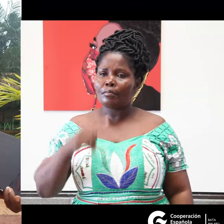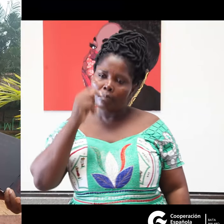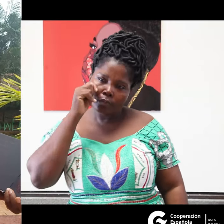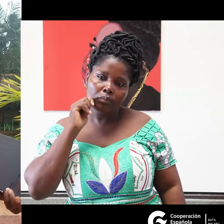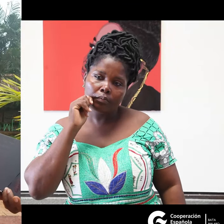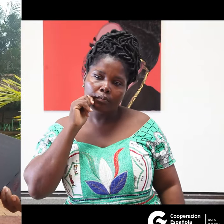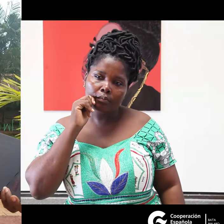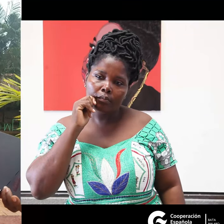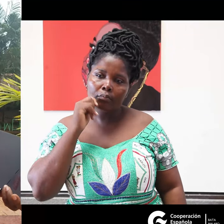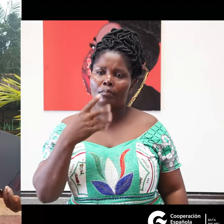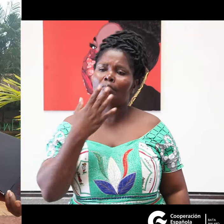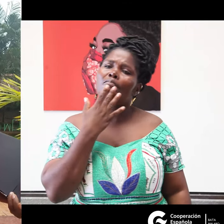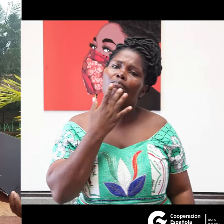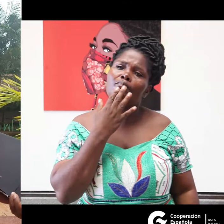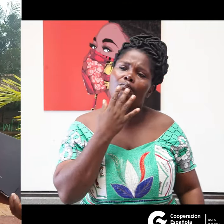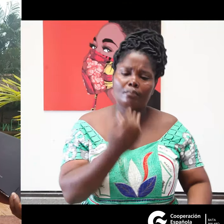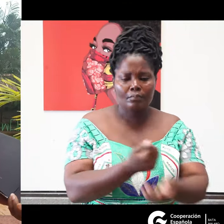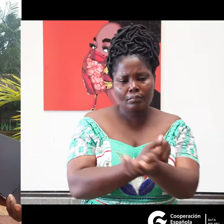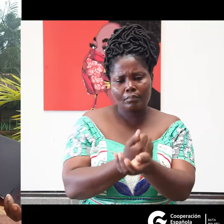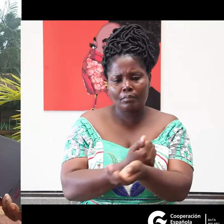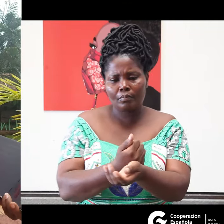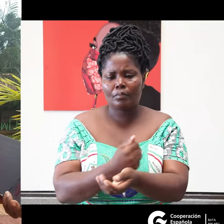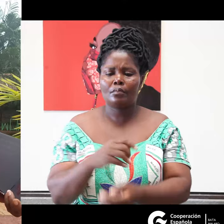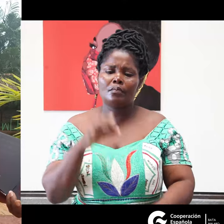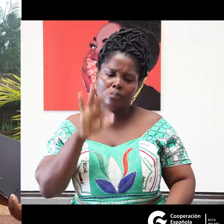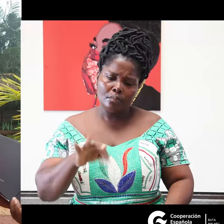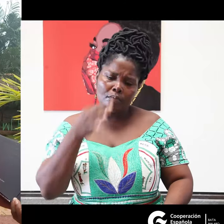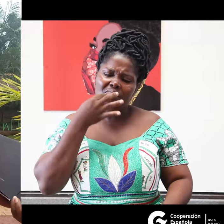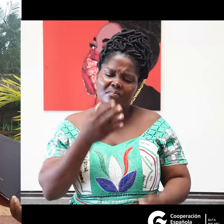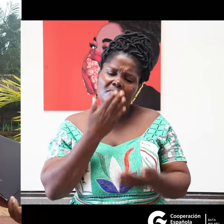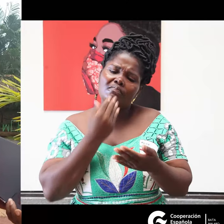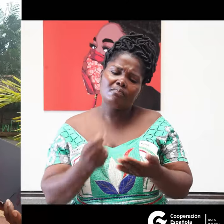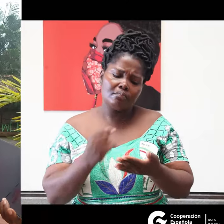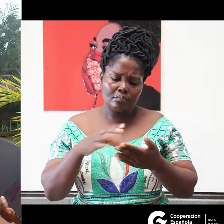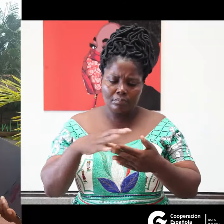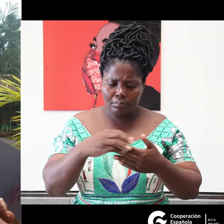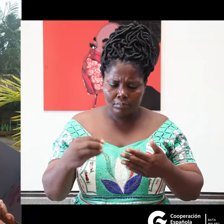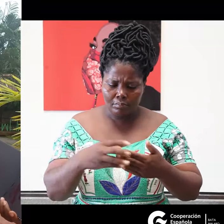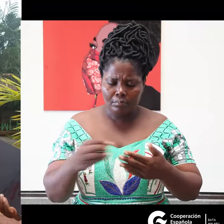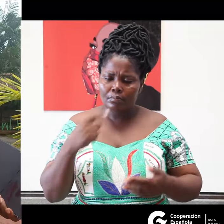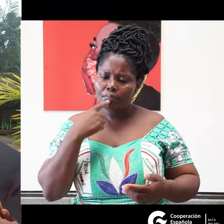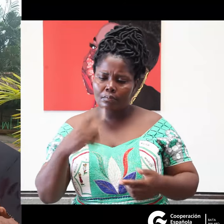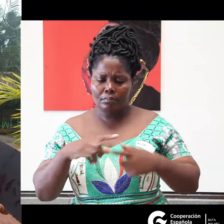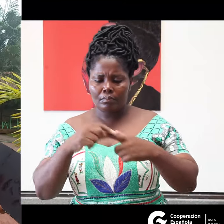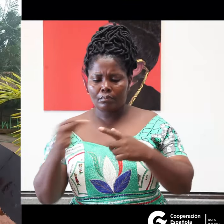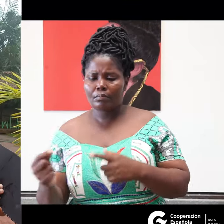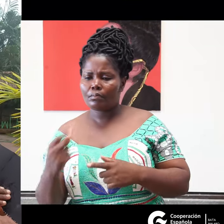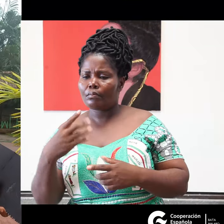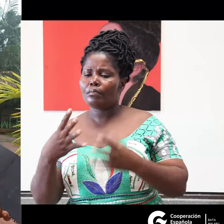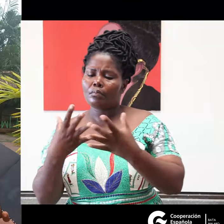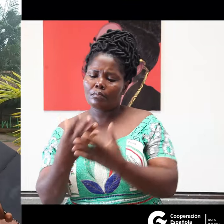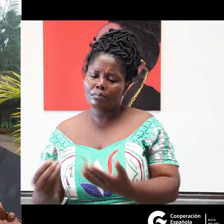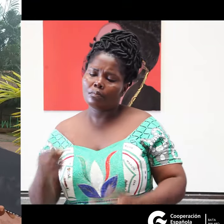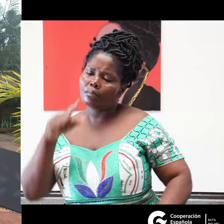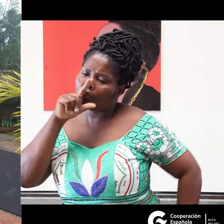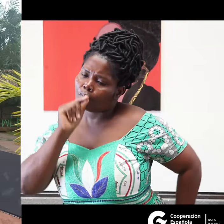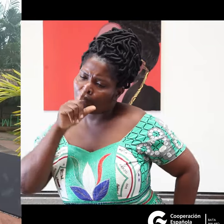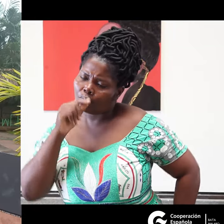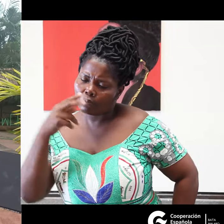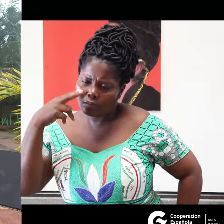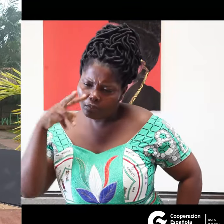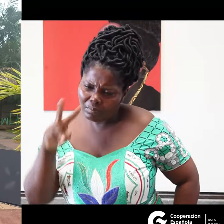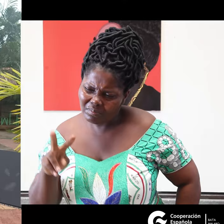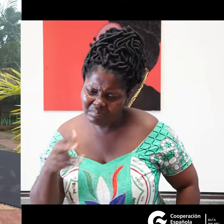Tomás, el color amarillo sabe a mostaza, pero es suave como las plumas de los pollitos. Como vemos,